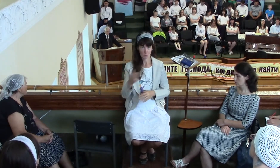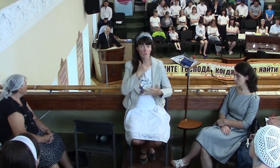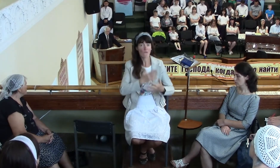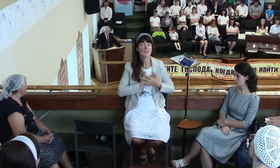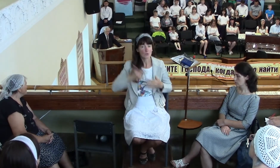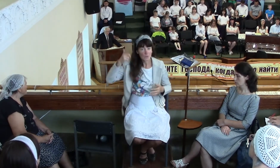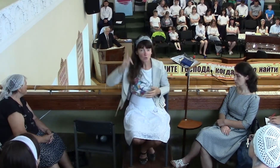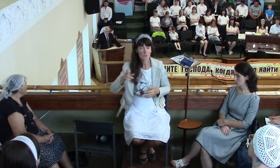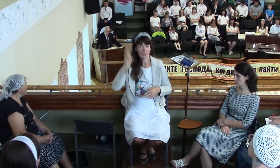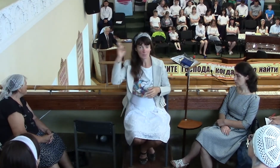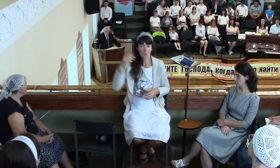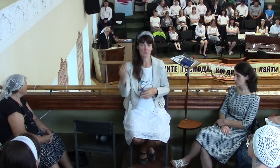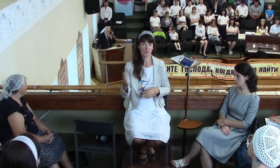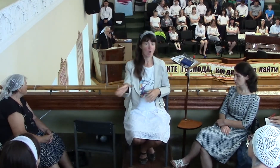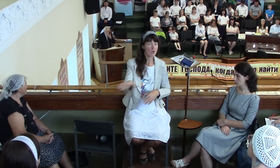всем сердцем твоим,